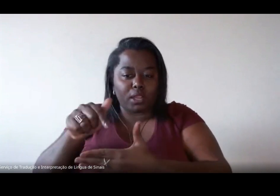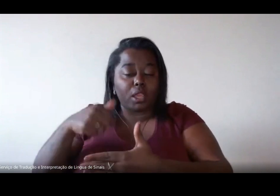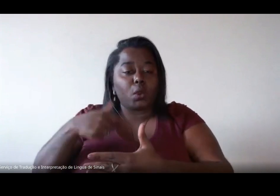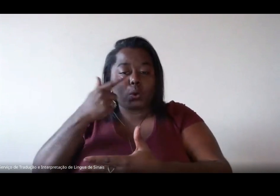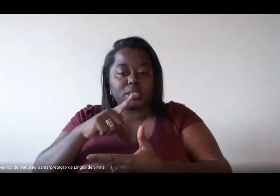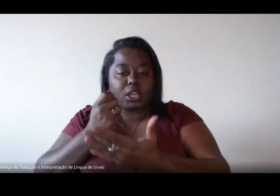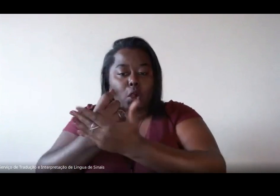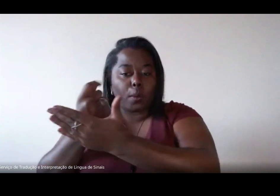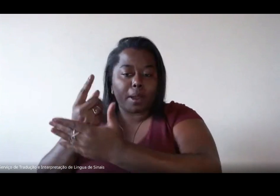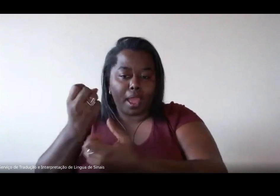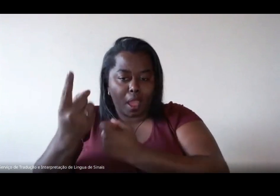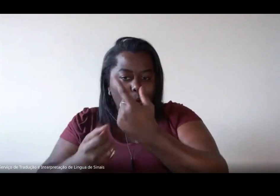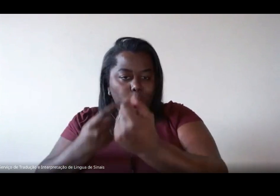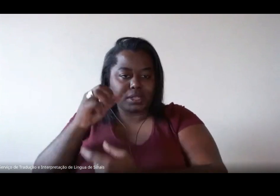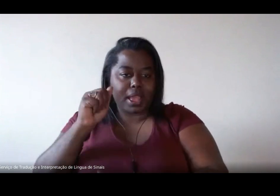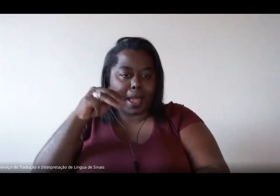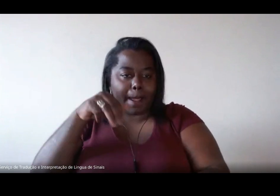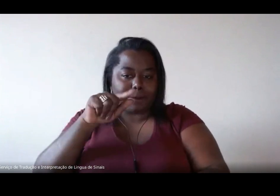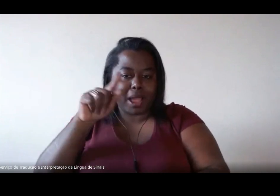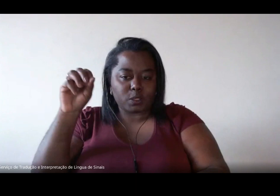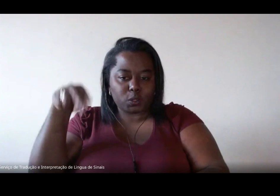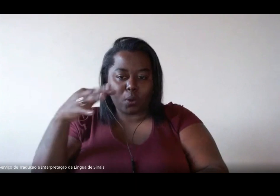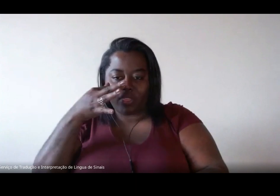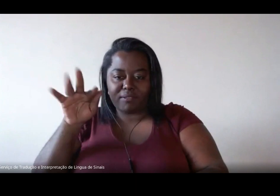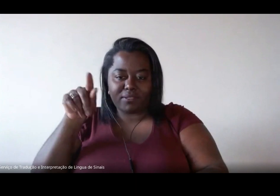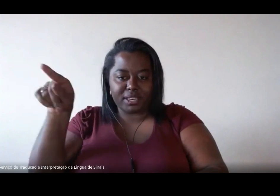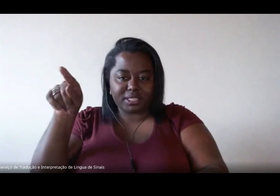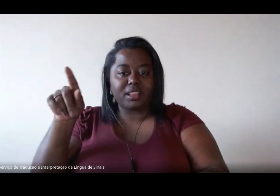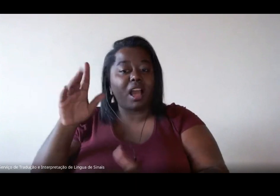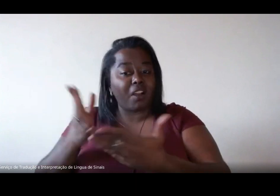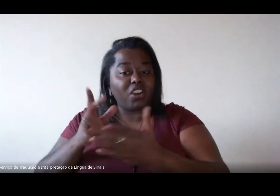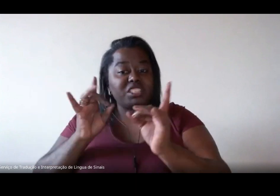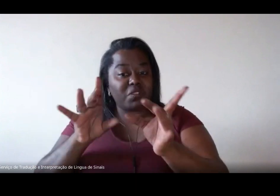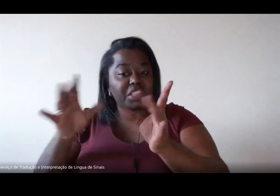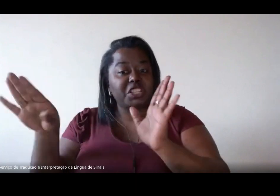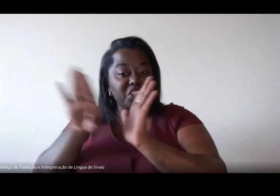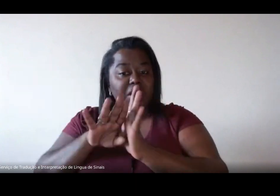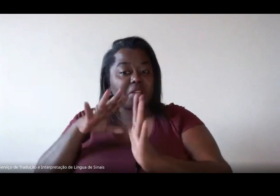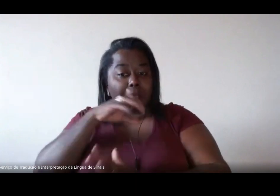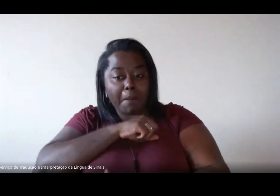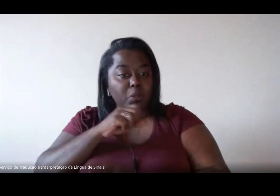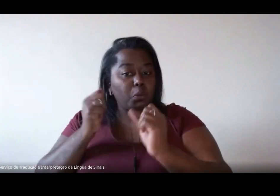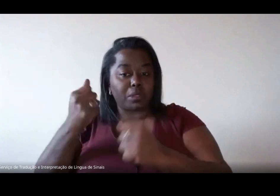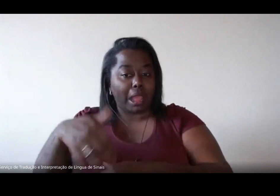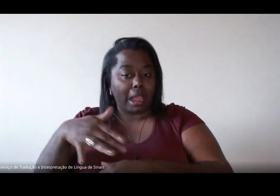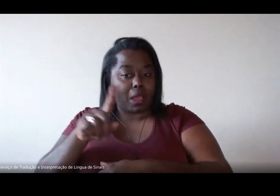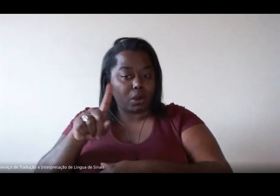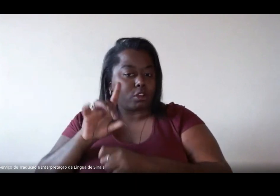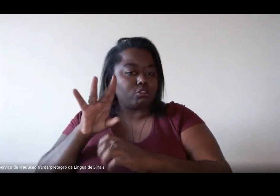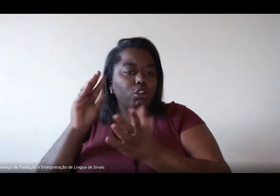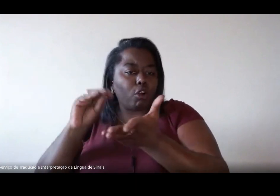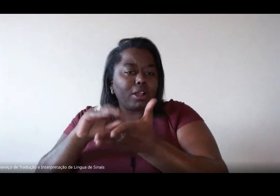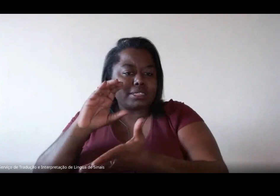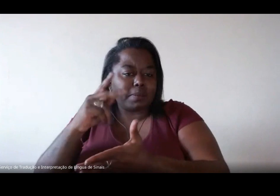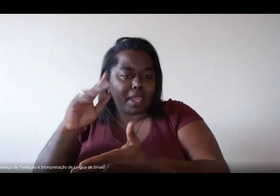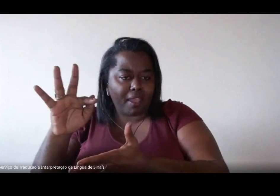Ó. Eu consegui comprar uns da Amazon. Da Amazon, na França. Agora estão vendendo. Está chegando rápido. Não está caro, não. Só